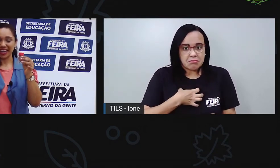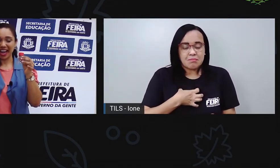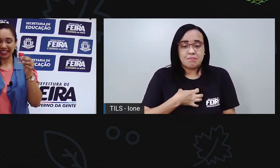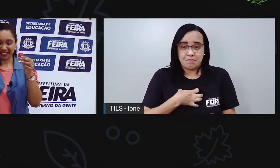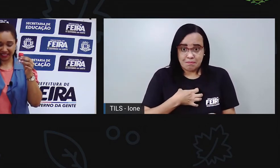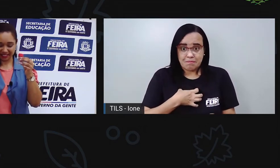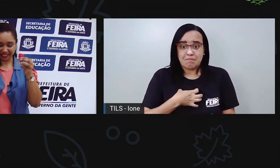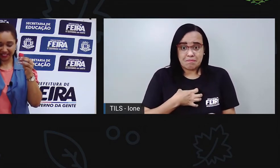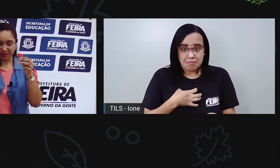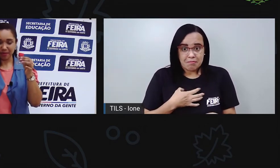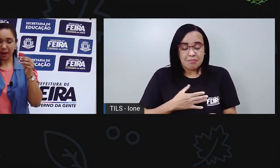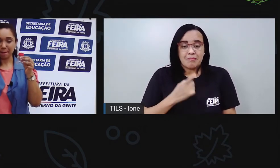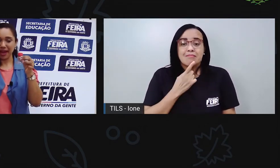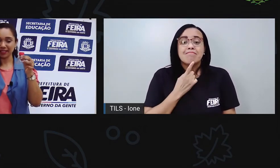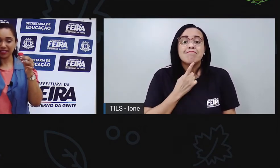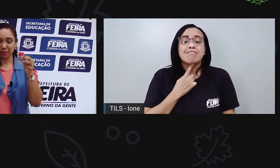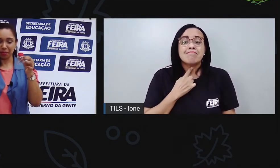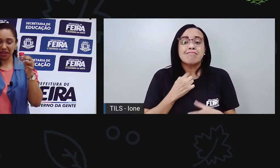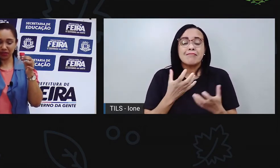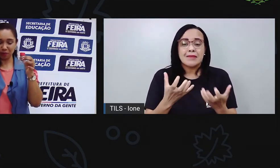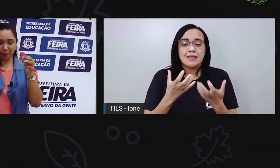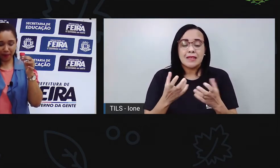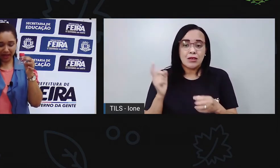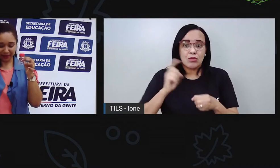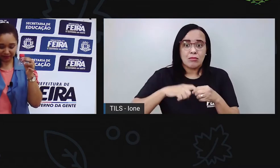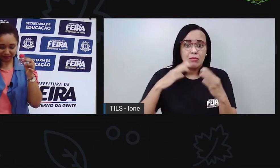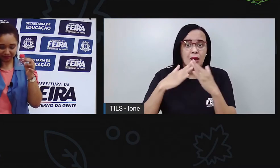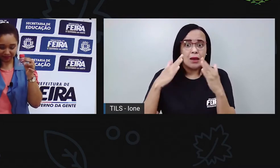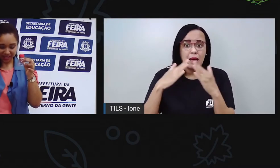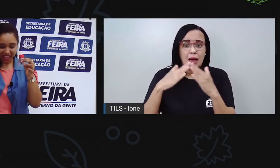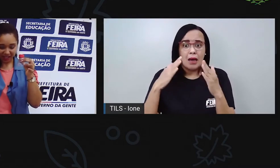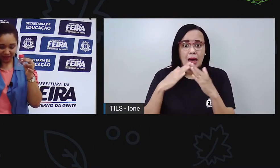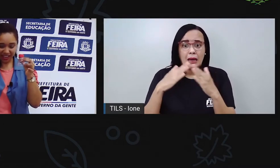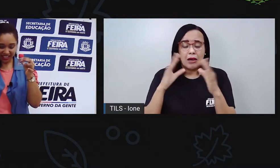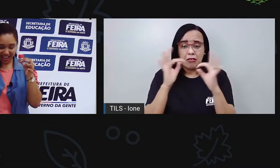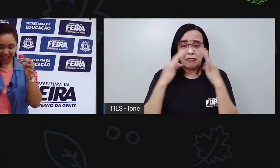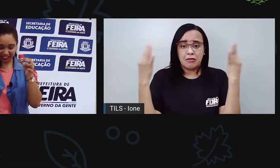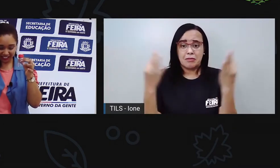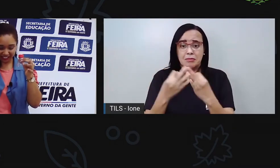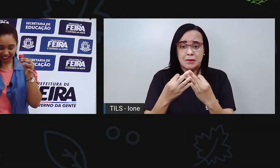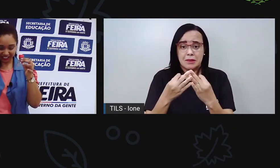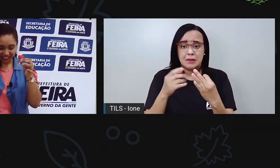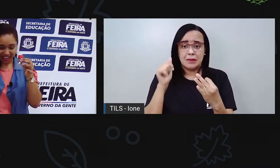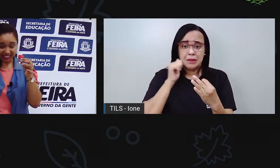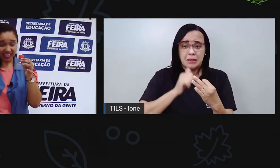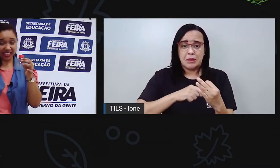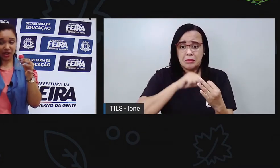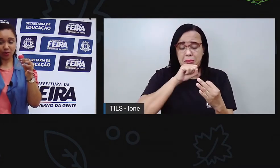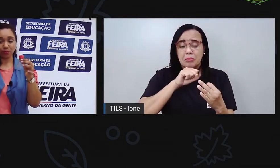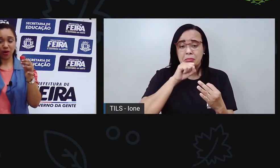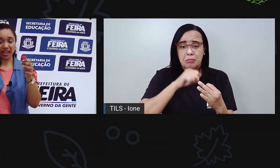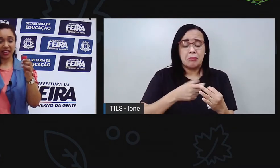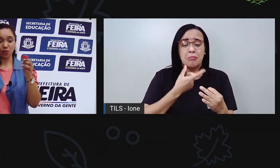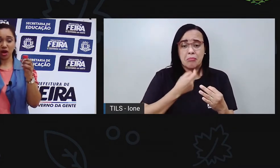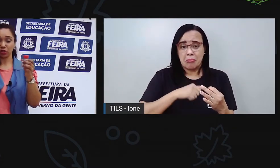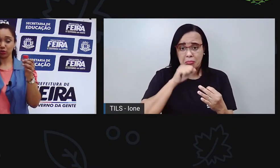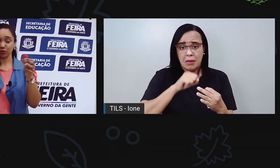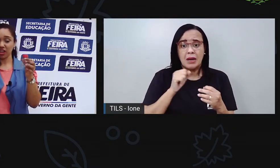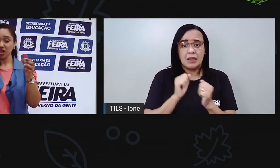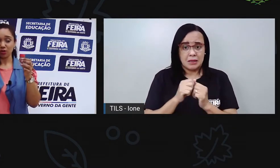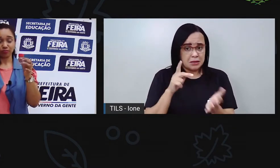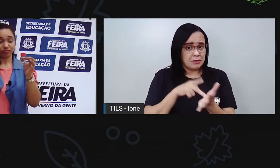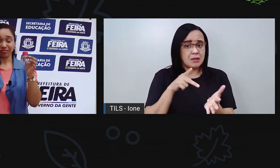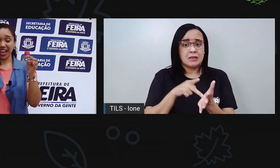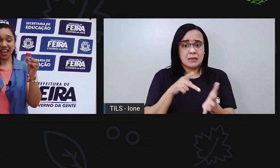para casa, para perto da mamãe e do papai. É verdade. Seria uma